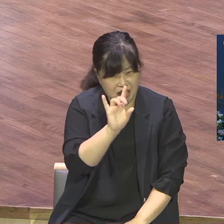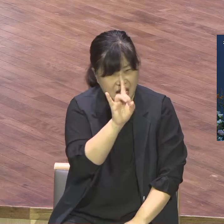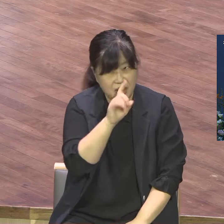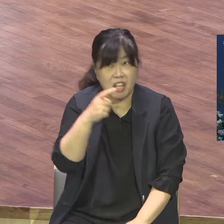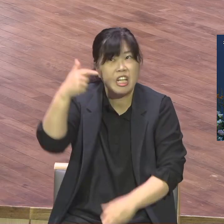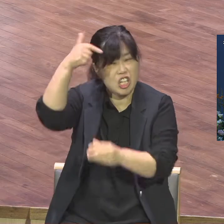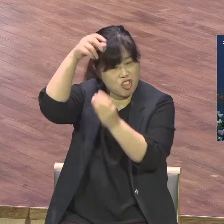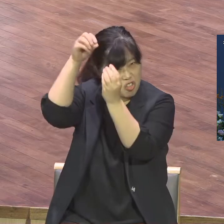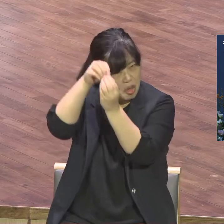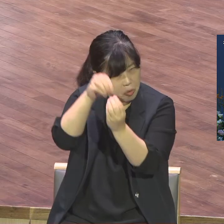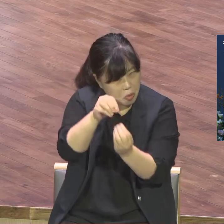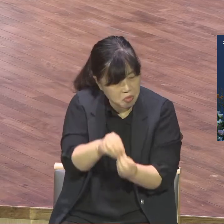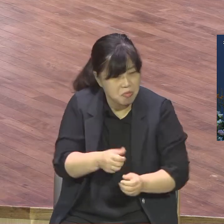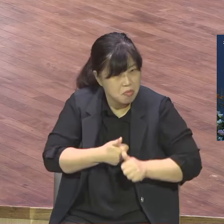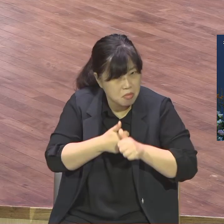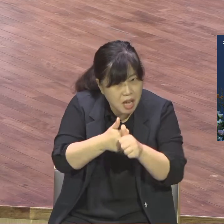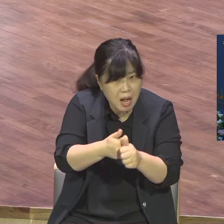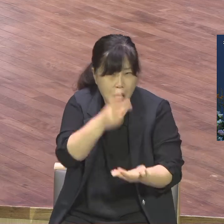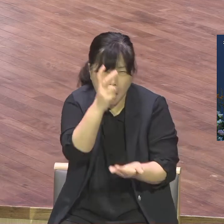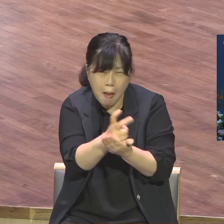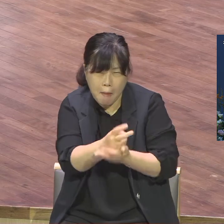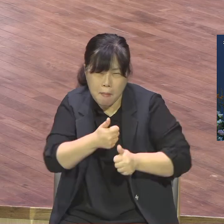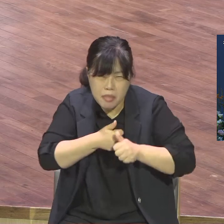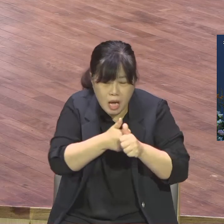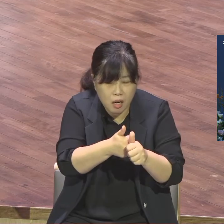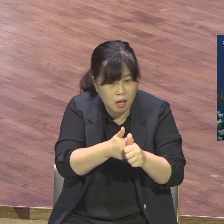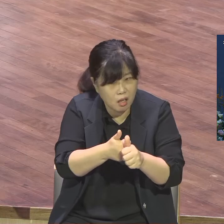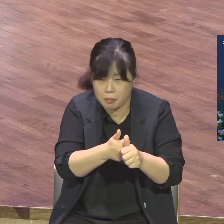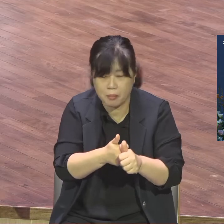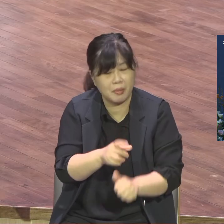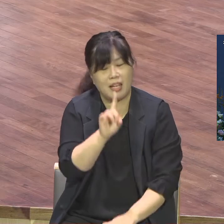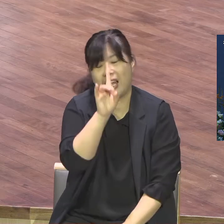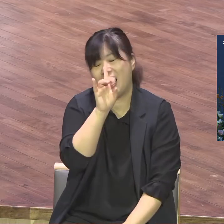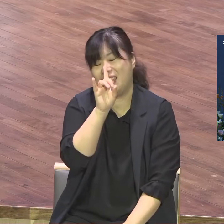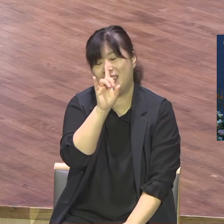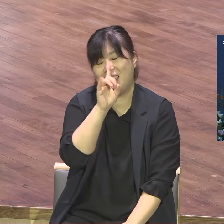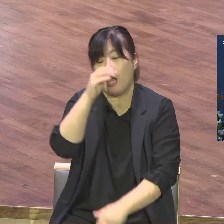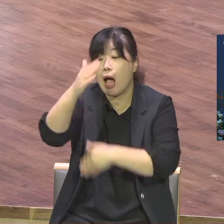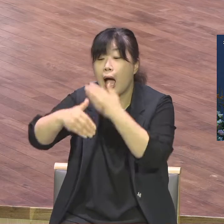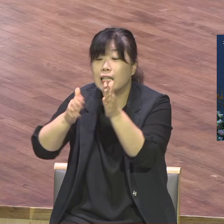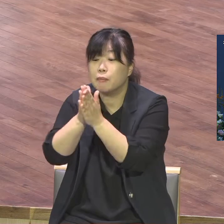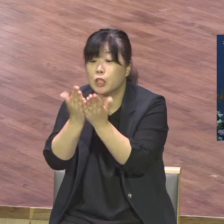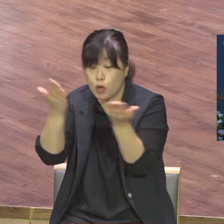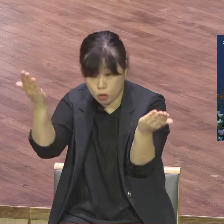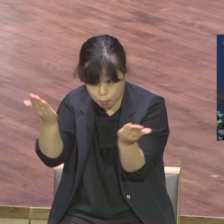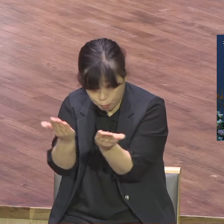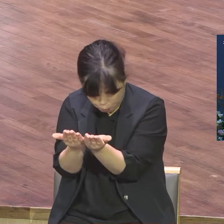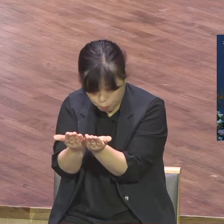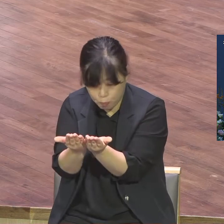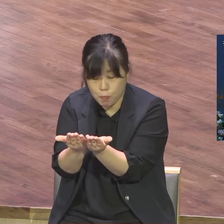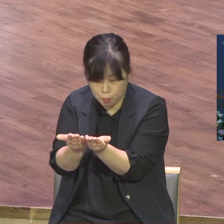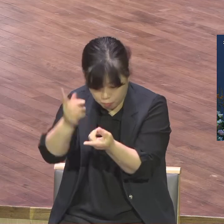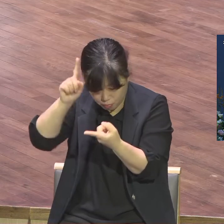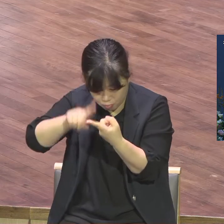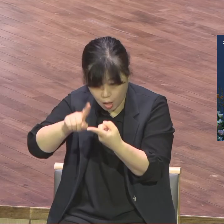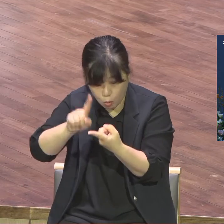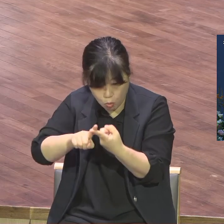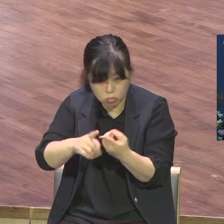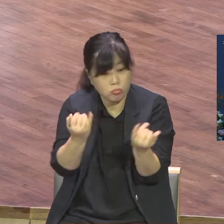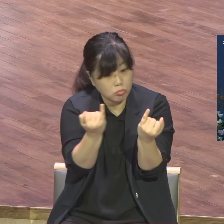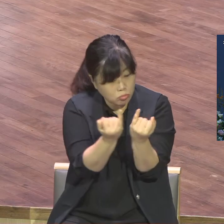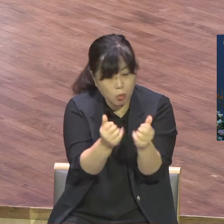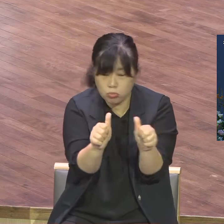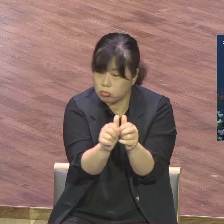그 본질이 없다 그런 소리 하면 안 돼요. 복음적으로 봐요. 복음 성경대로 봐야 돼요. 지금 이렇게 여성